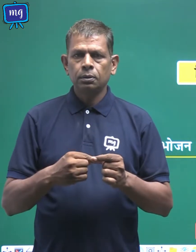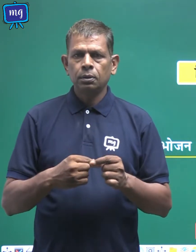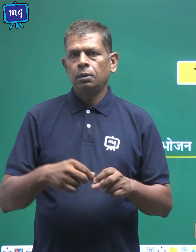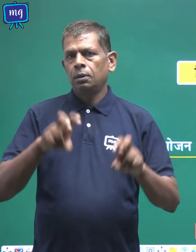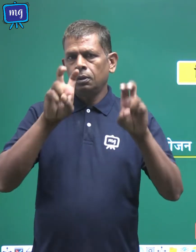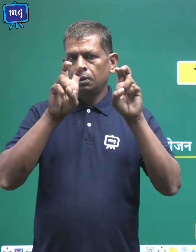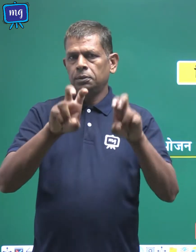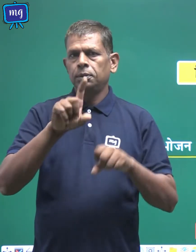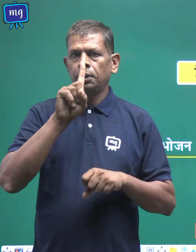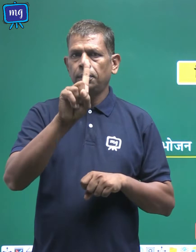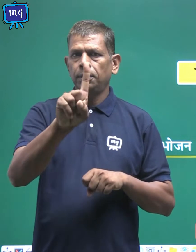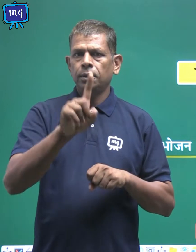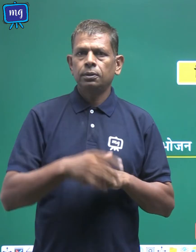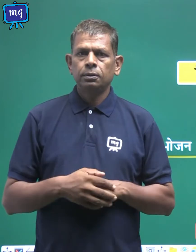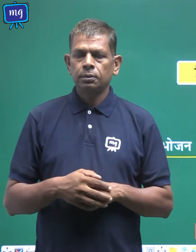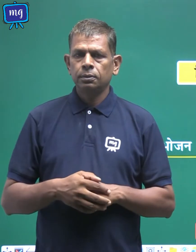अध्याय 1